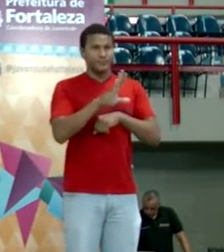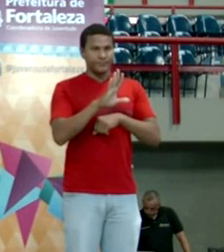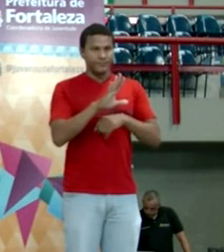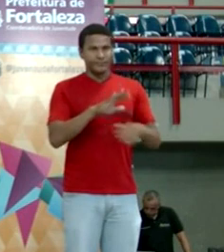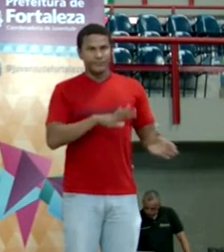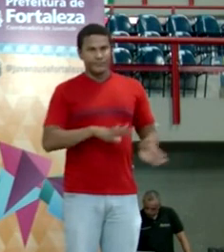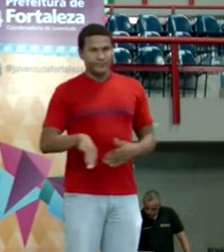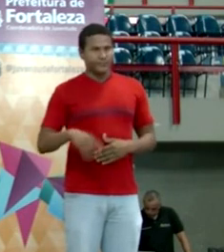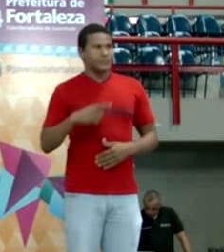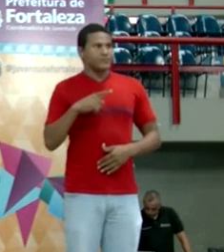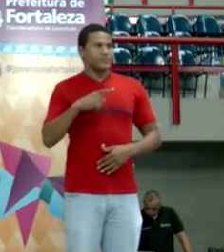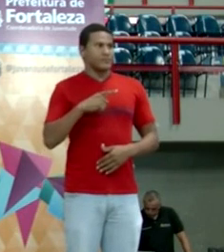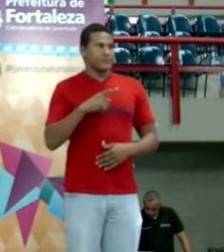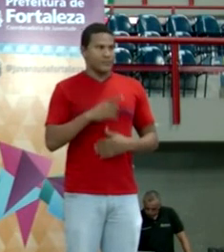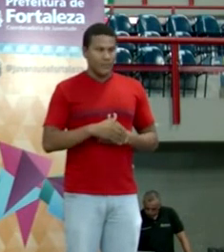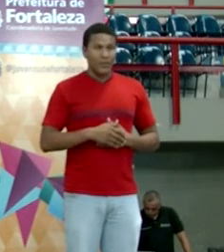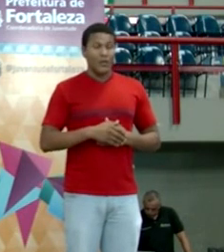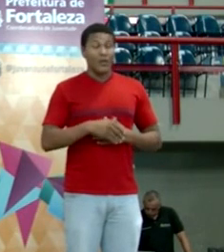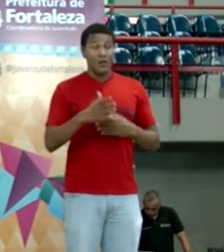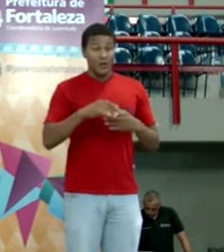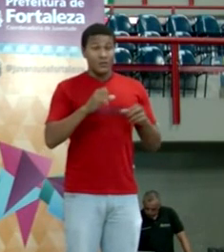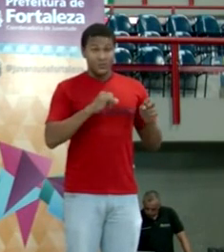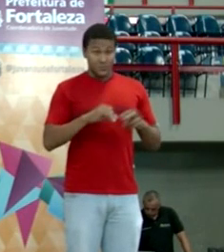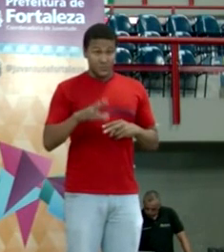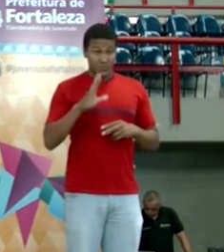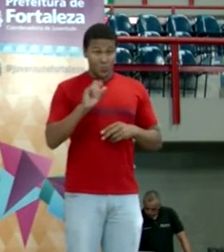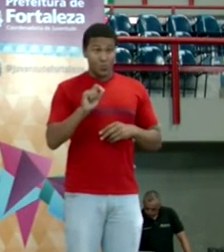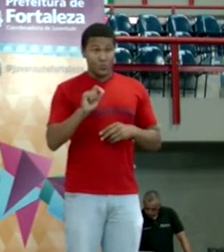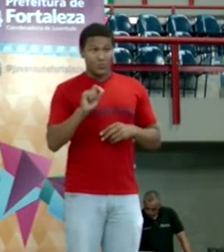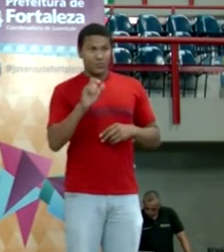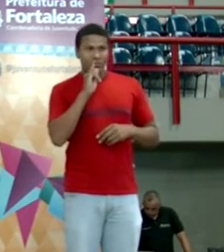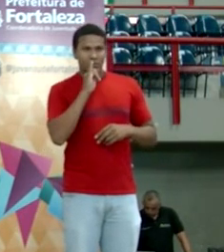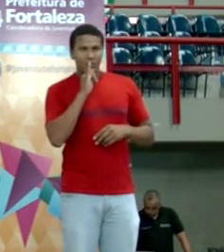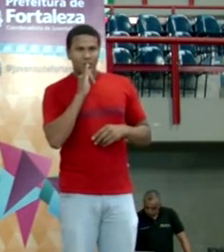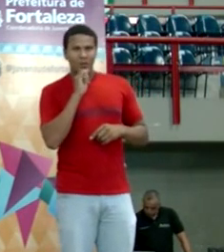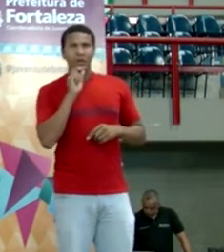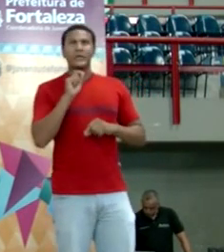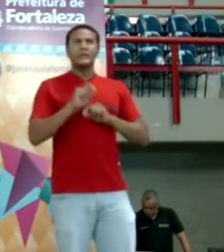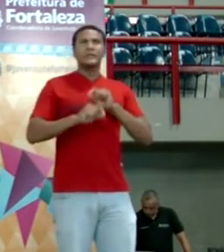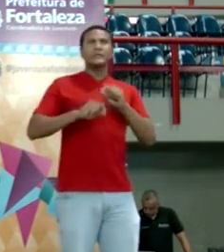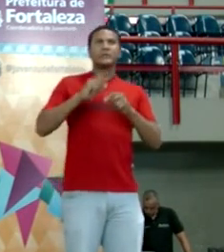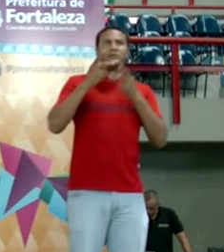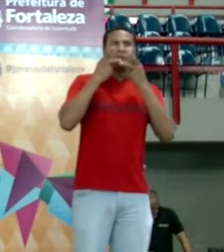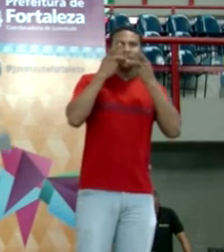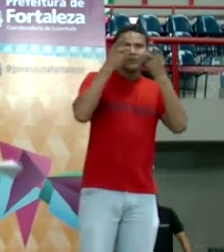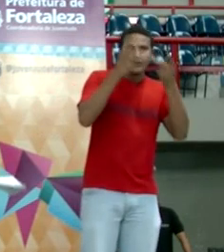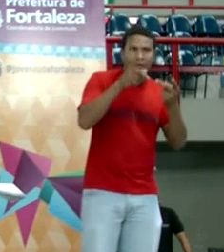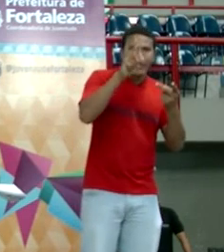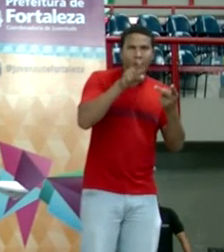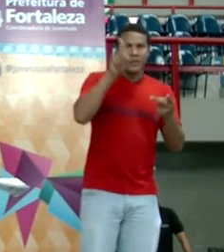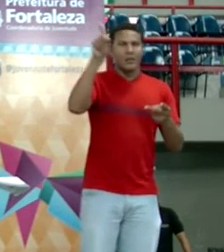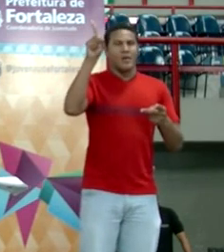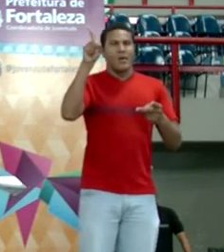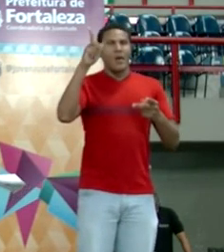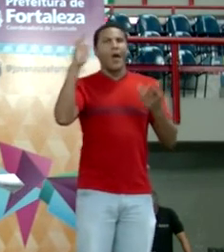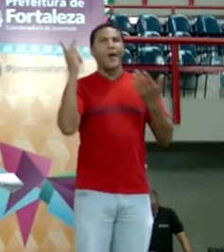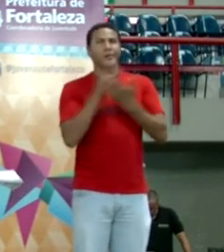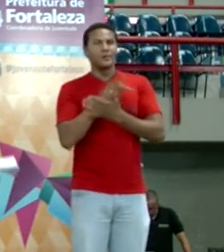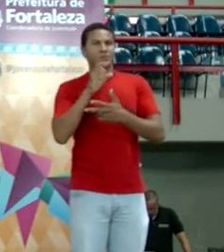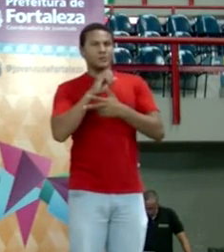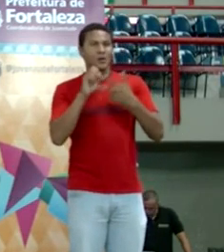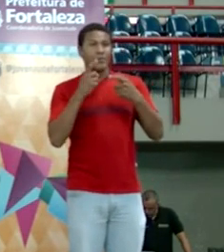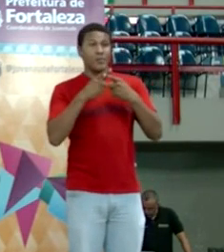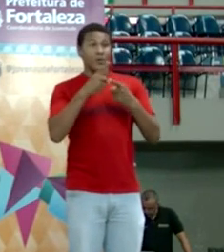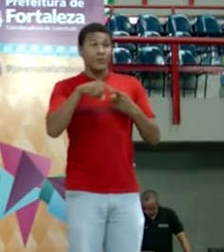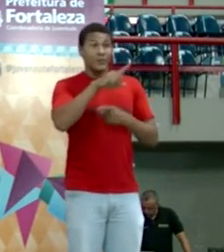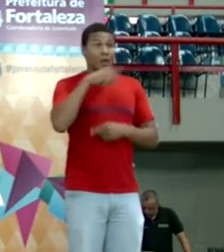Nessa última semana, entenda, não é o que é dito, é o que mais cai. É porque é o que